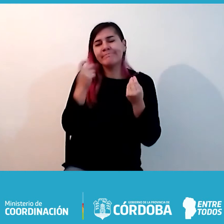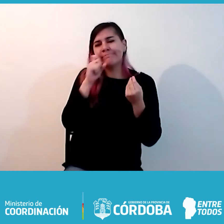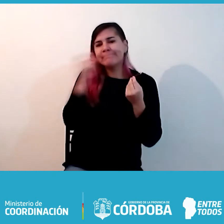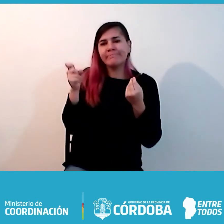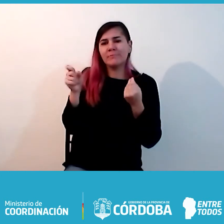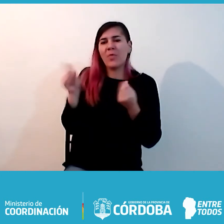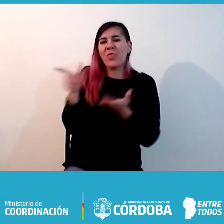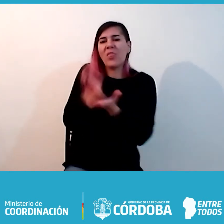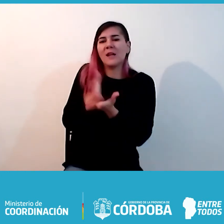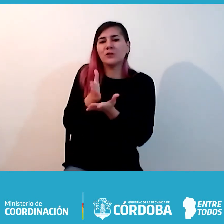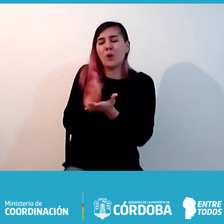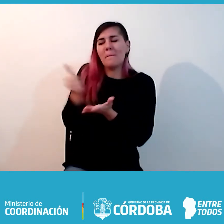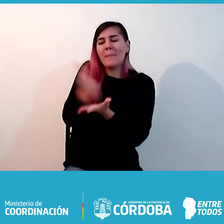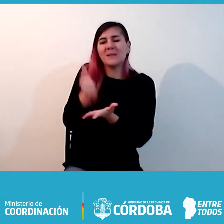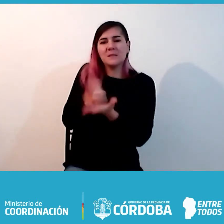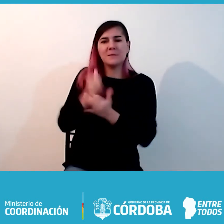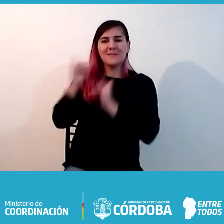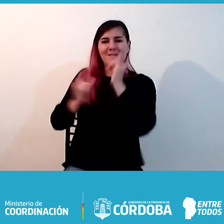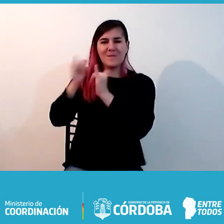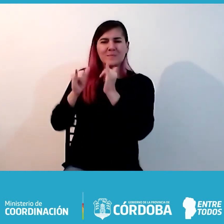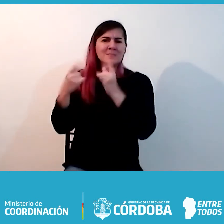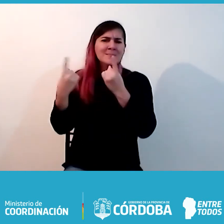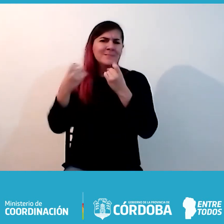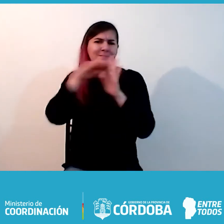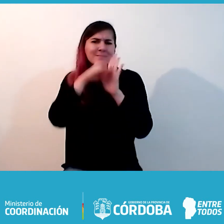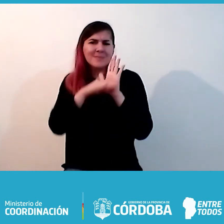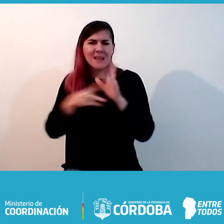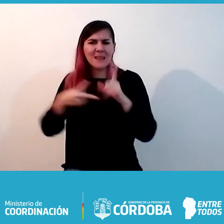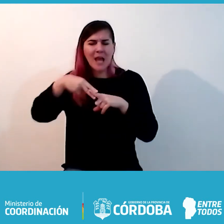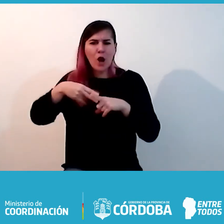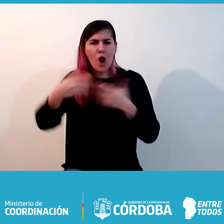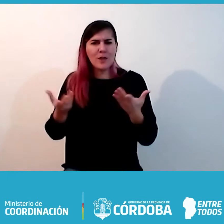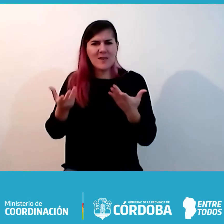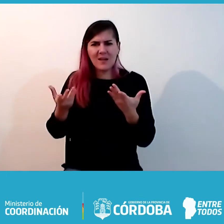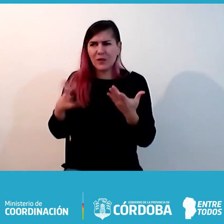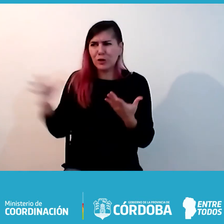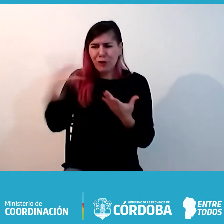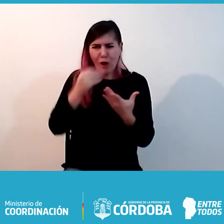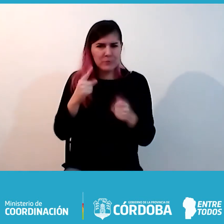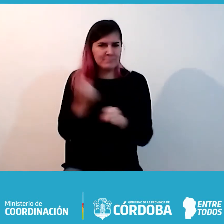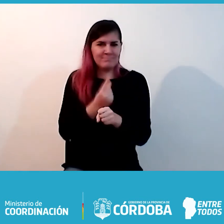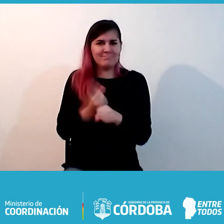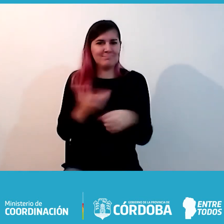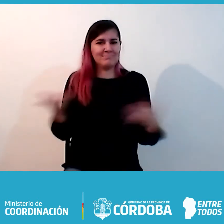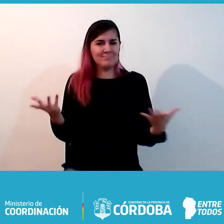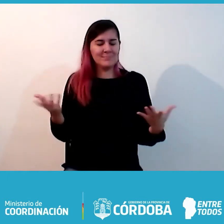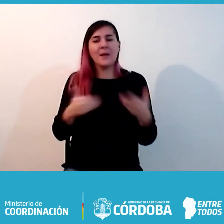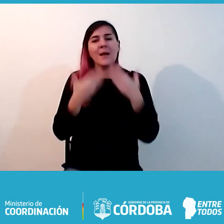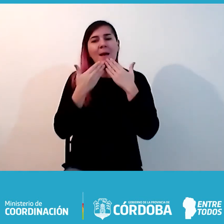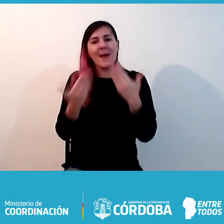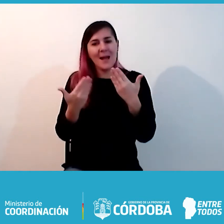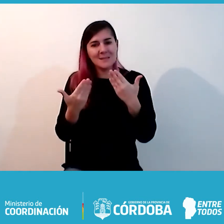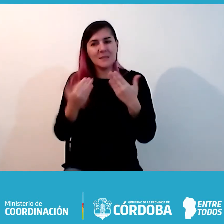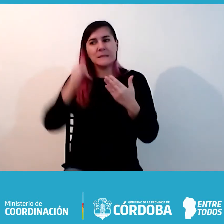participación en información, además con requisitos de tecnología que no están al alcance de todos, expresa. Agradece de quien